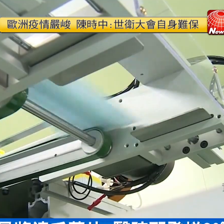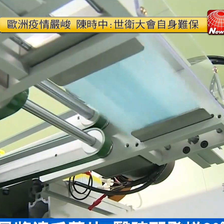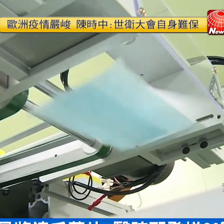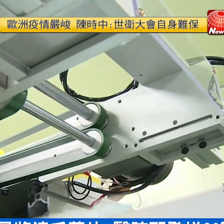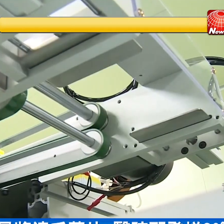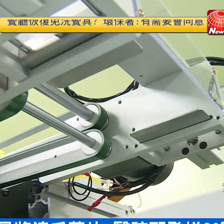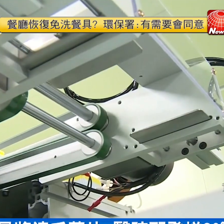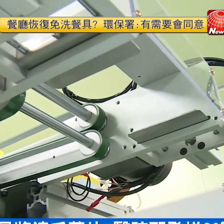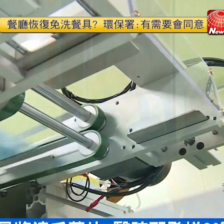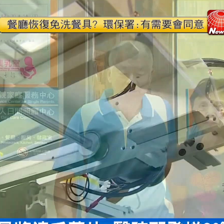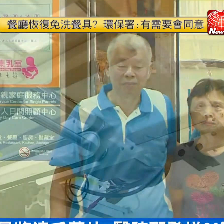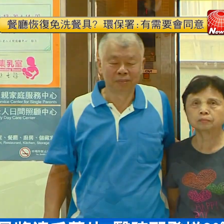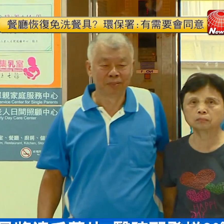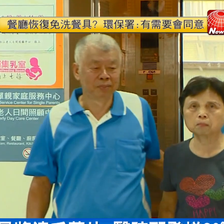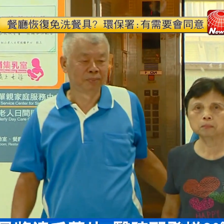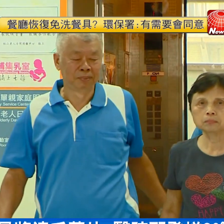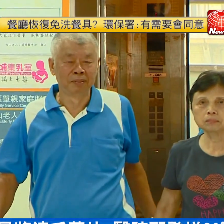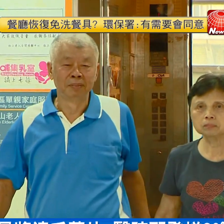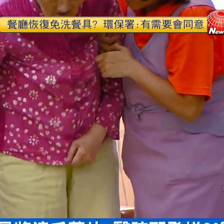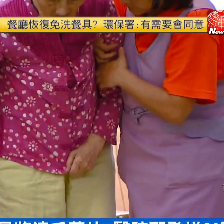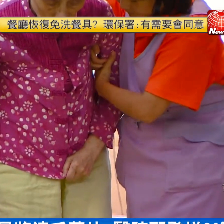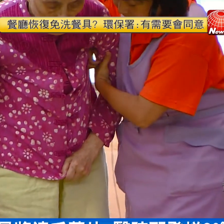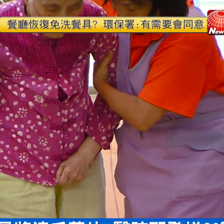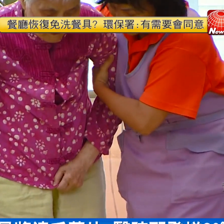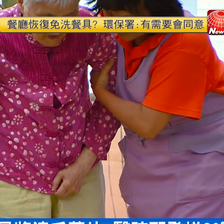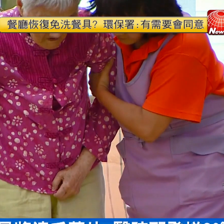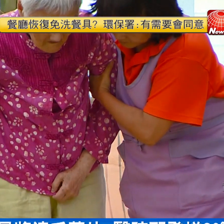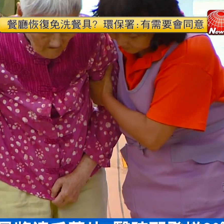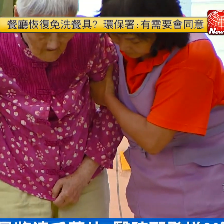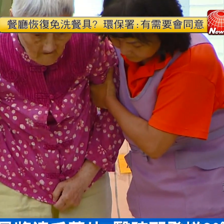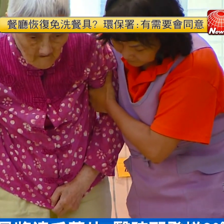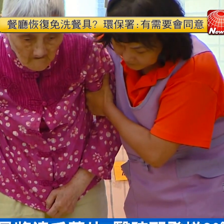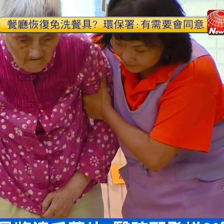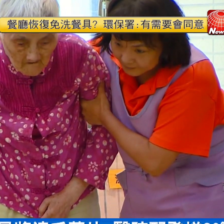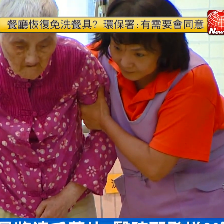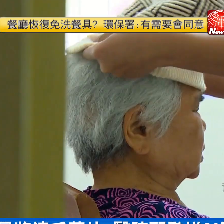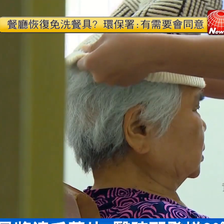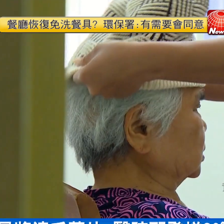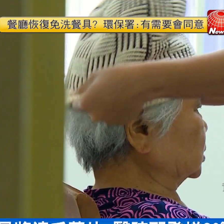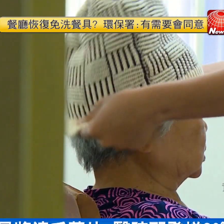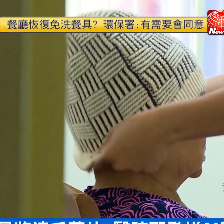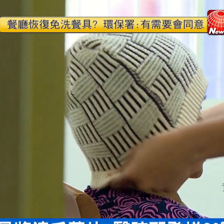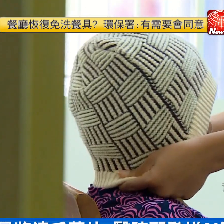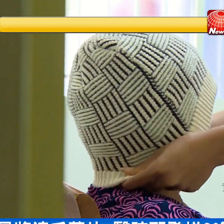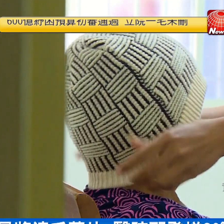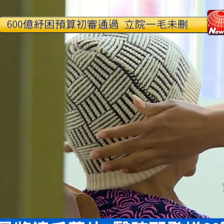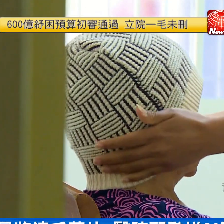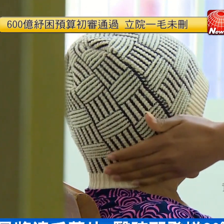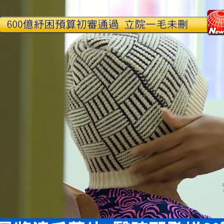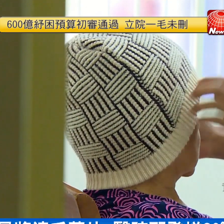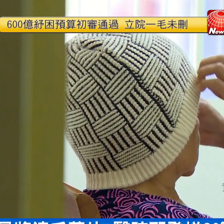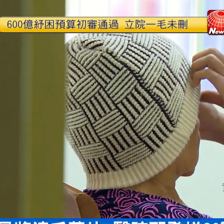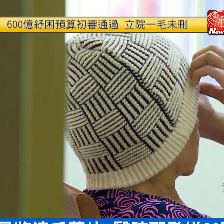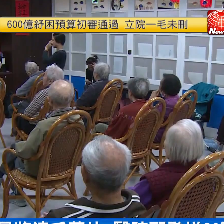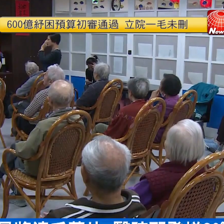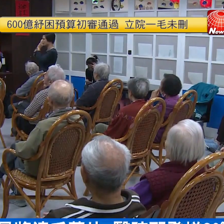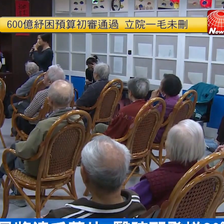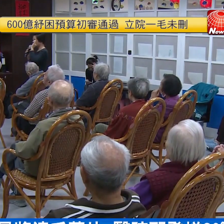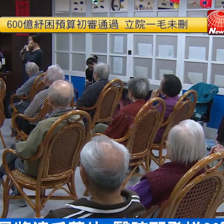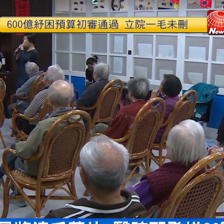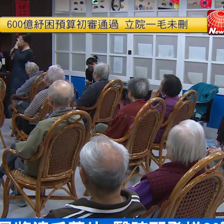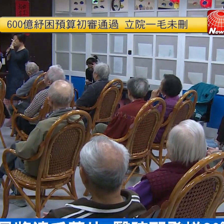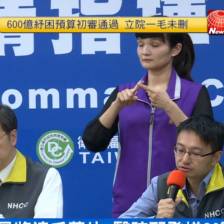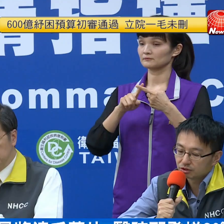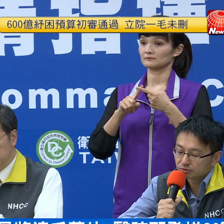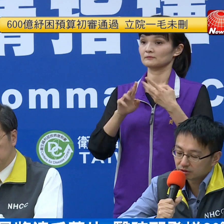防疫打了强心针。针对高龄族群、慢性病患者，长照机构也提高防疫物资的发放。 包括外